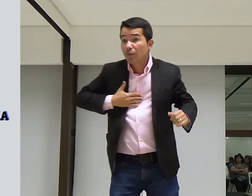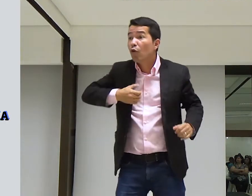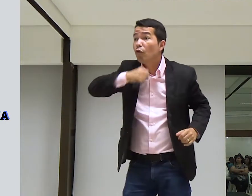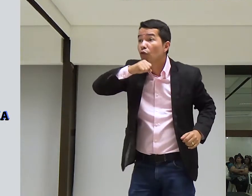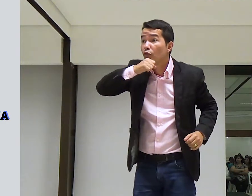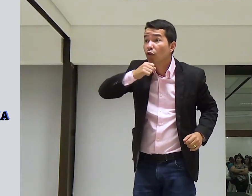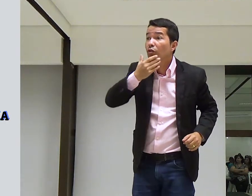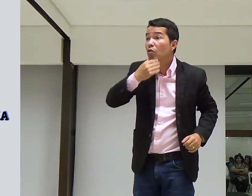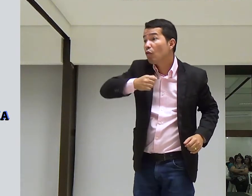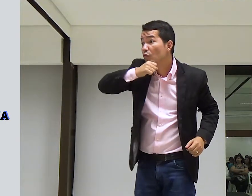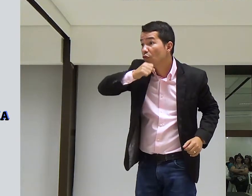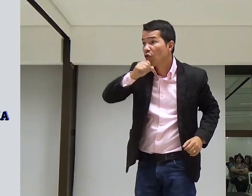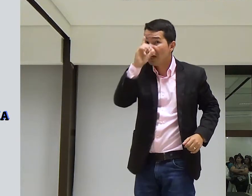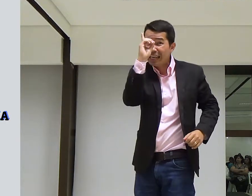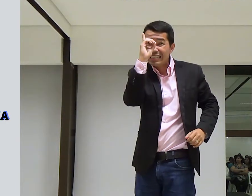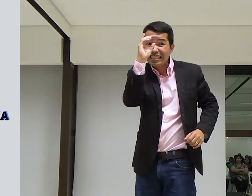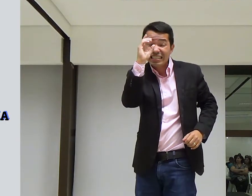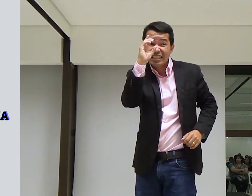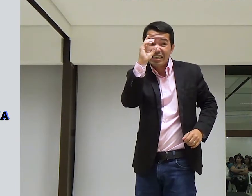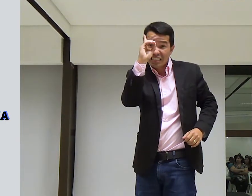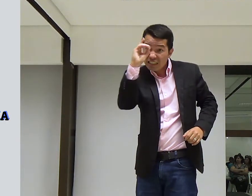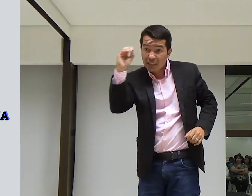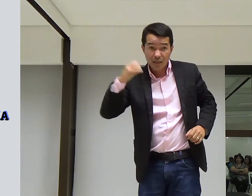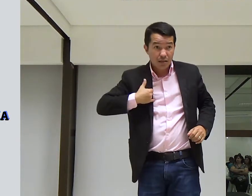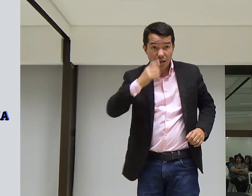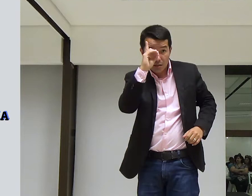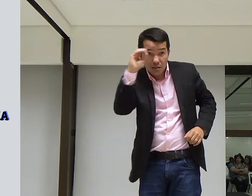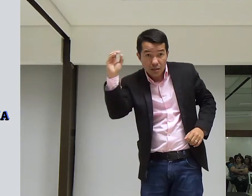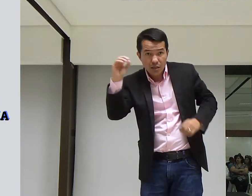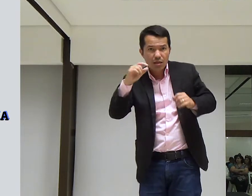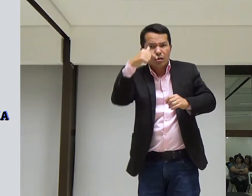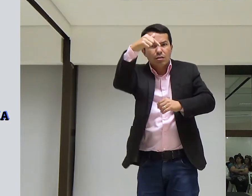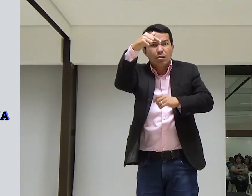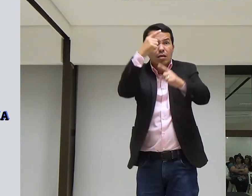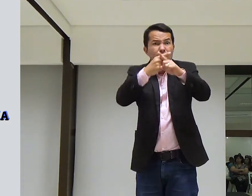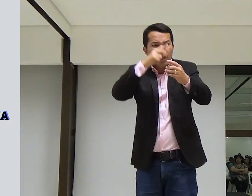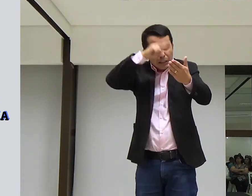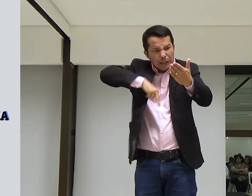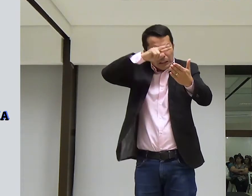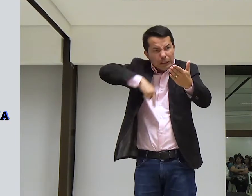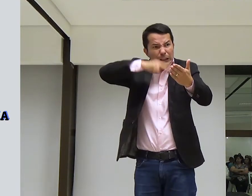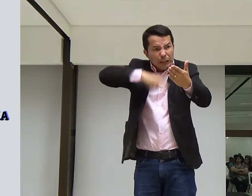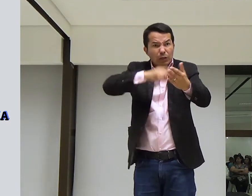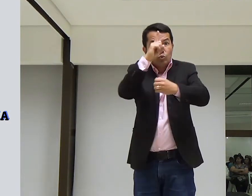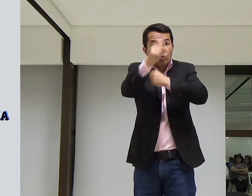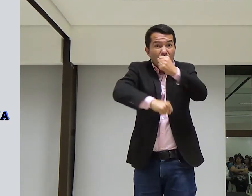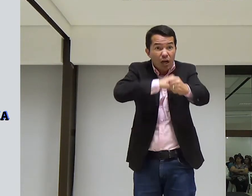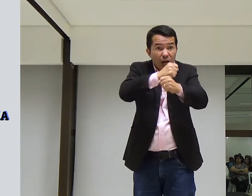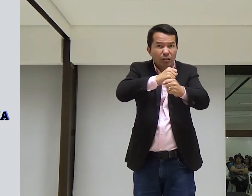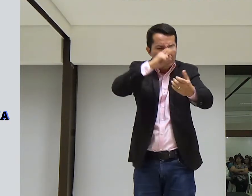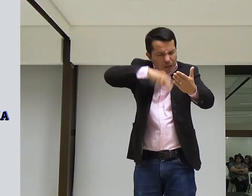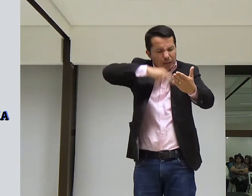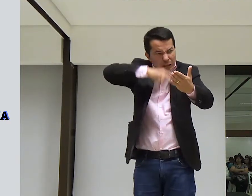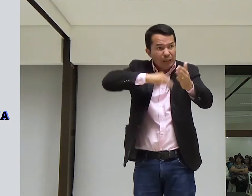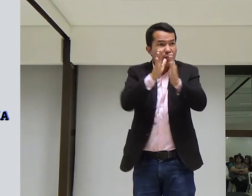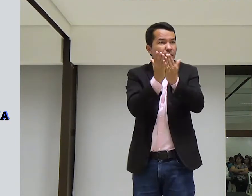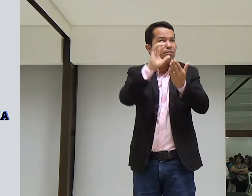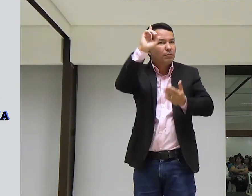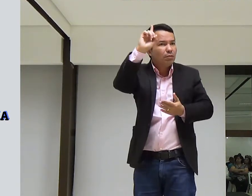Você sabe, lembra que eu falei para você? Meu avô fez 100 anos de idade e ele já leu a Bíblia por